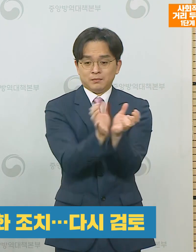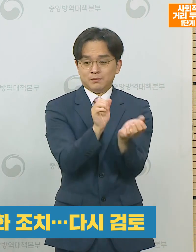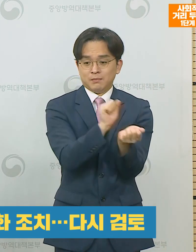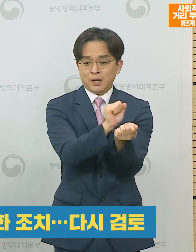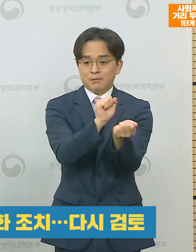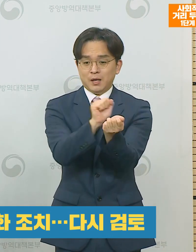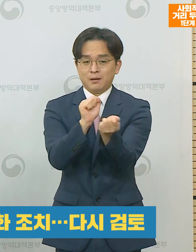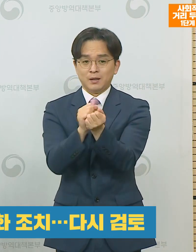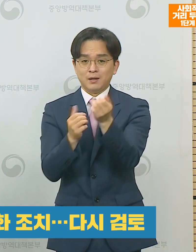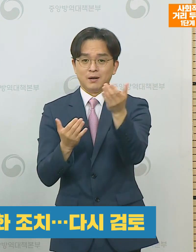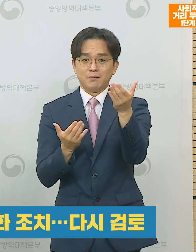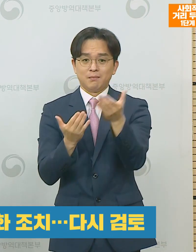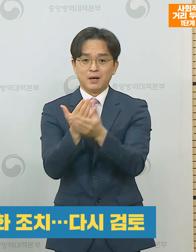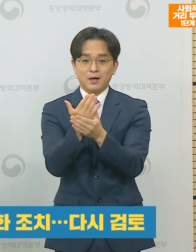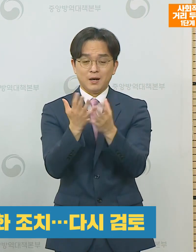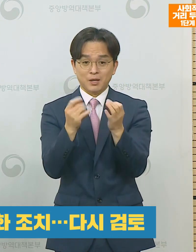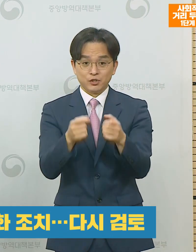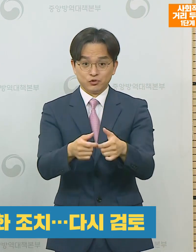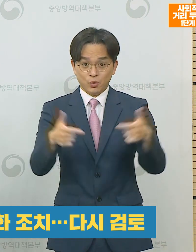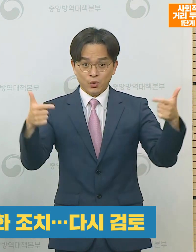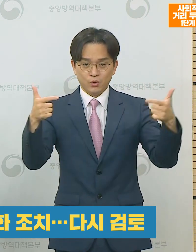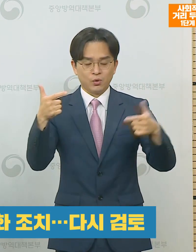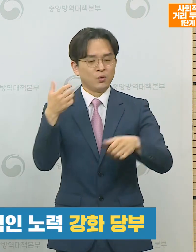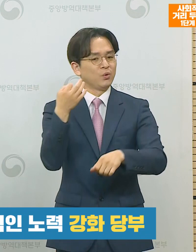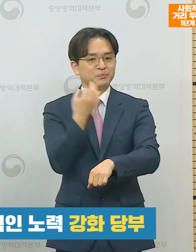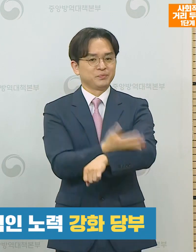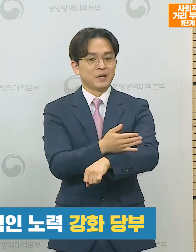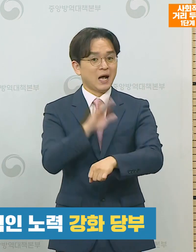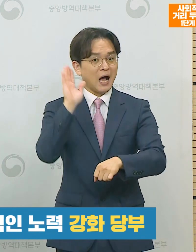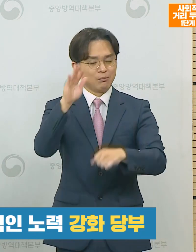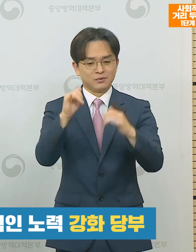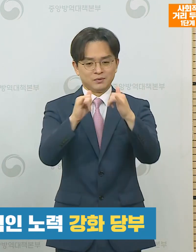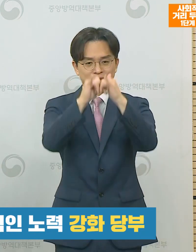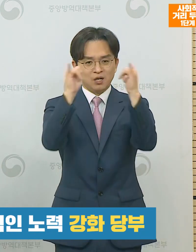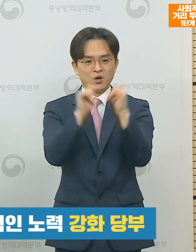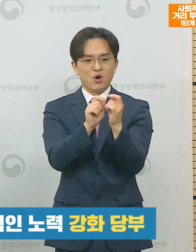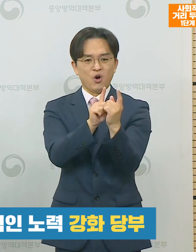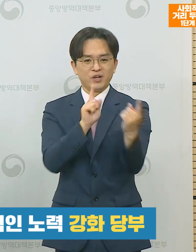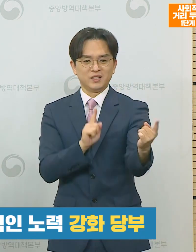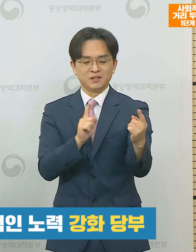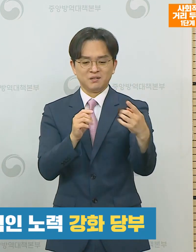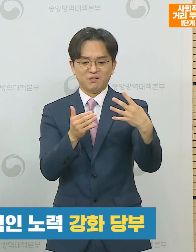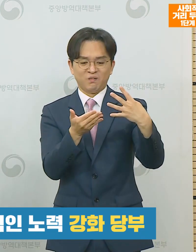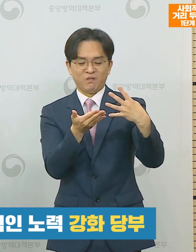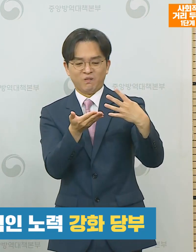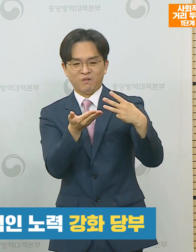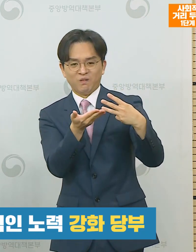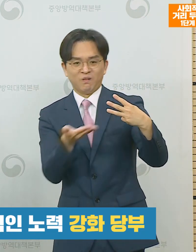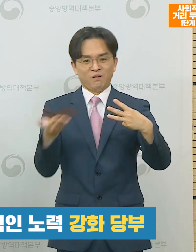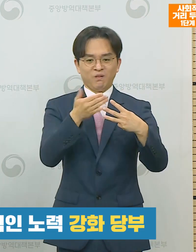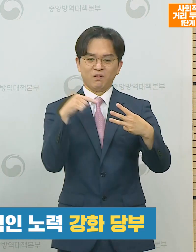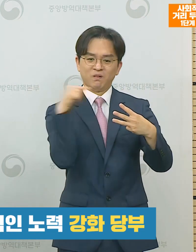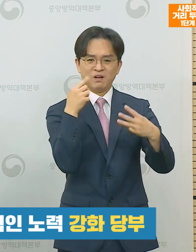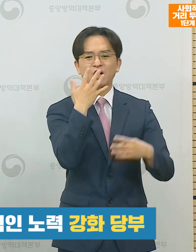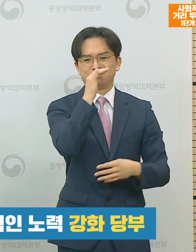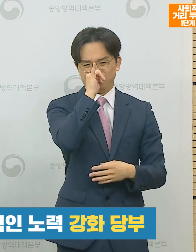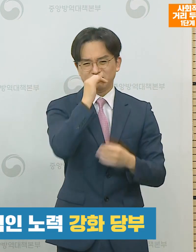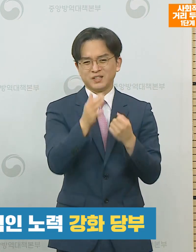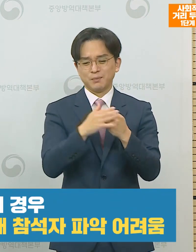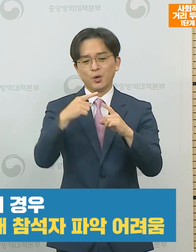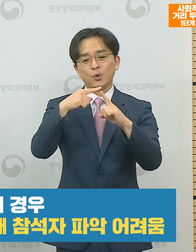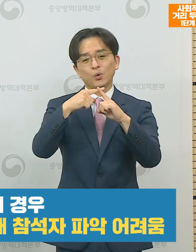의무화 조치 등을 다시 검토할 수밖에 없으며 교회 스스로의 자율적인 노력을 강화해 주시기를 당부를